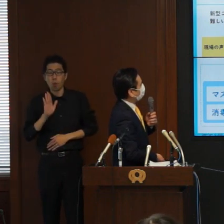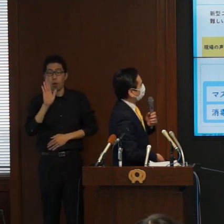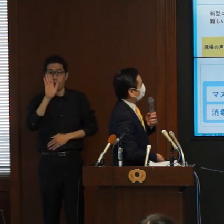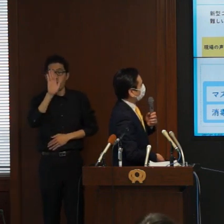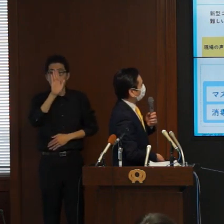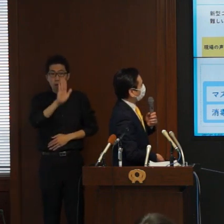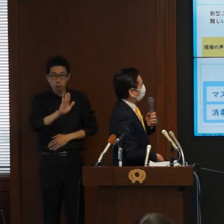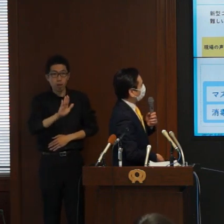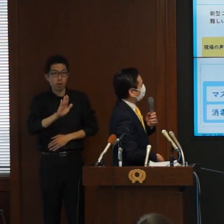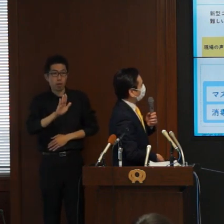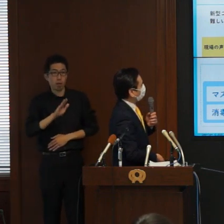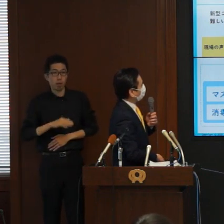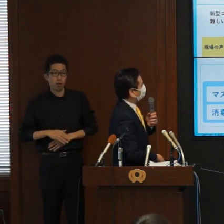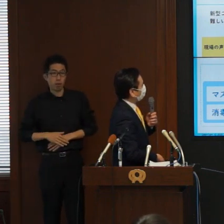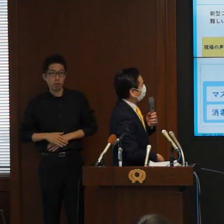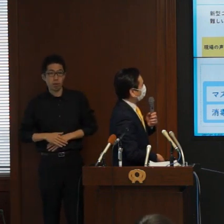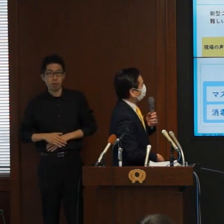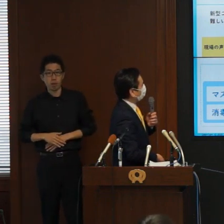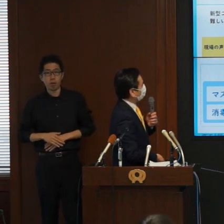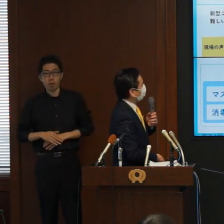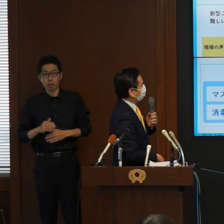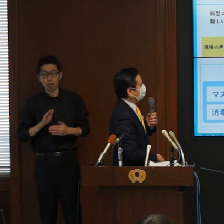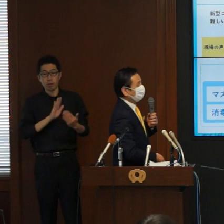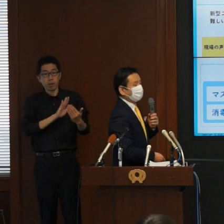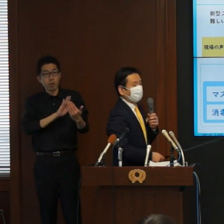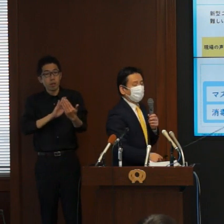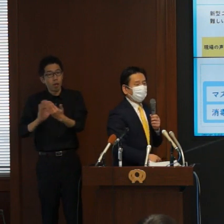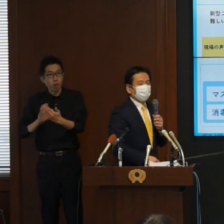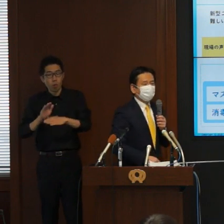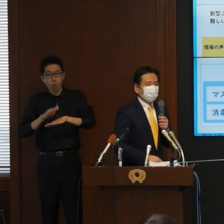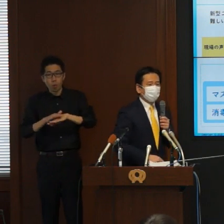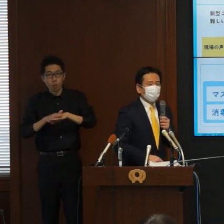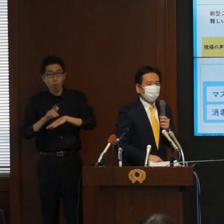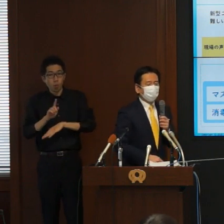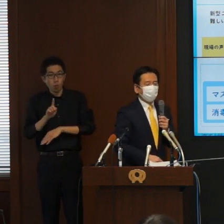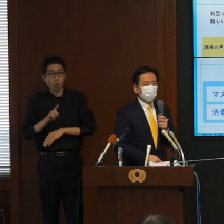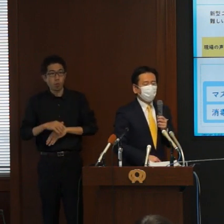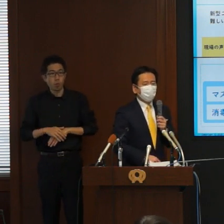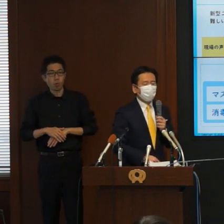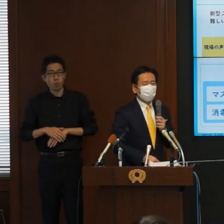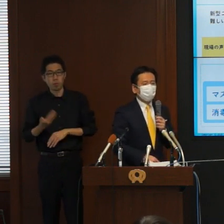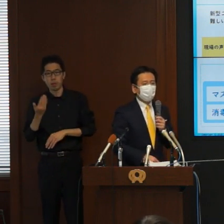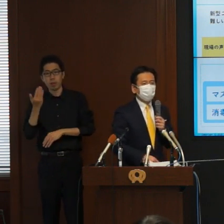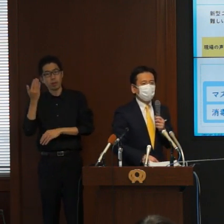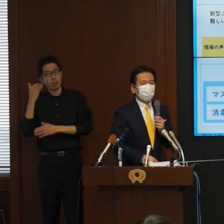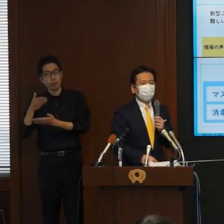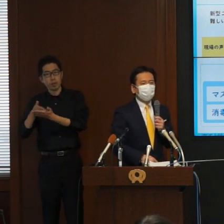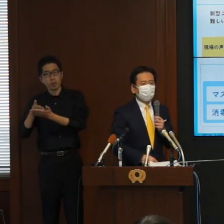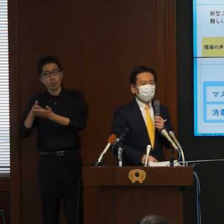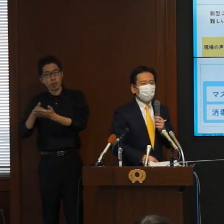後この後対応するために、先